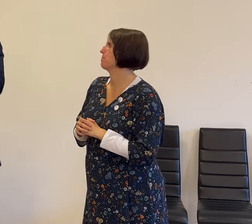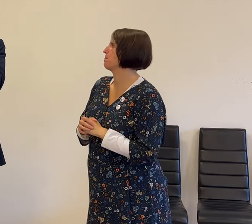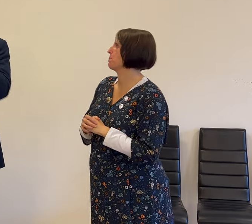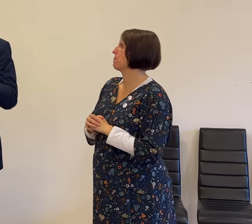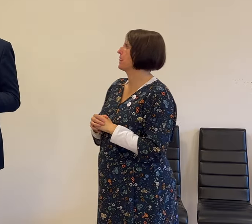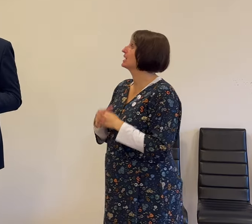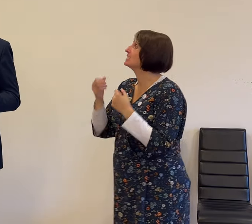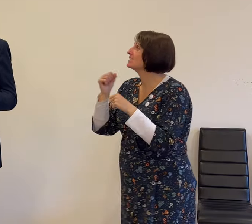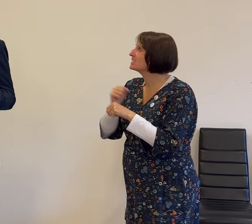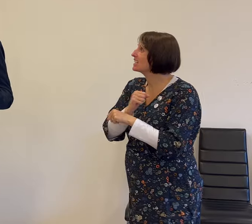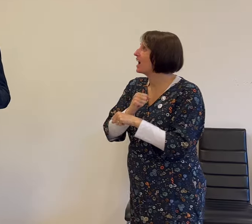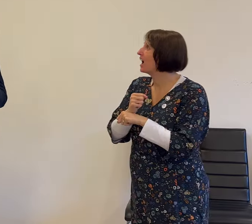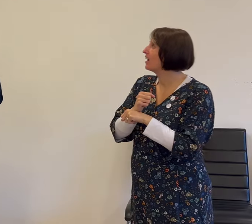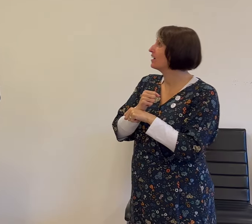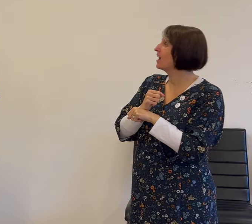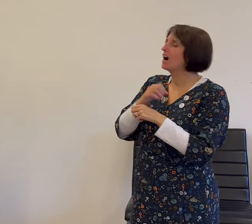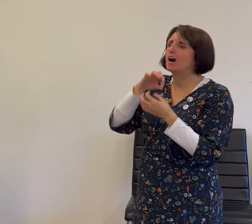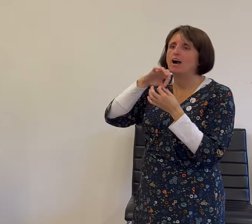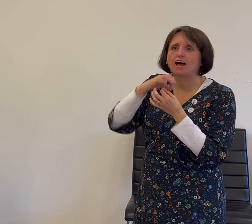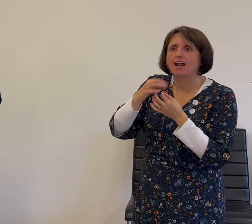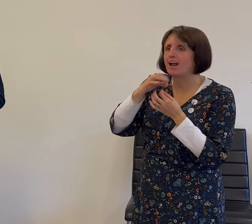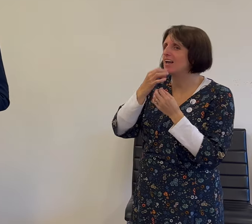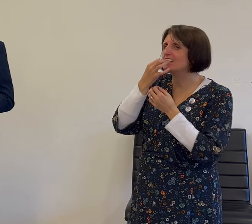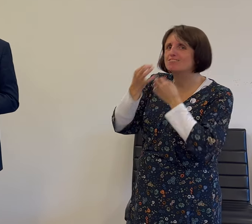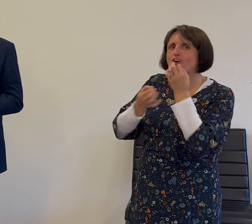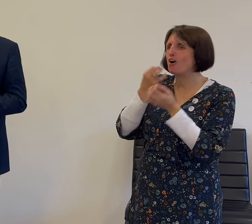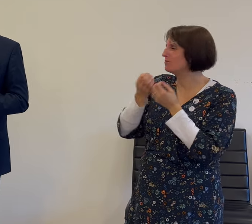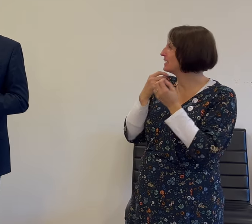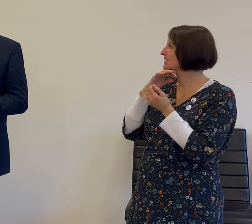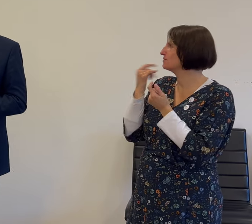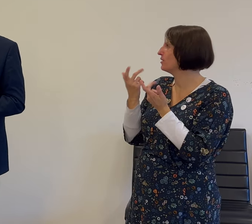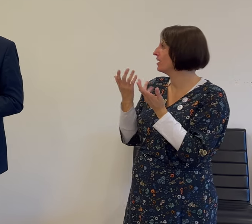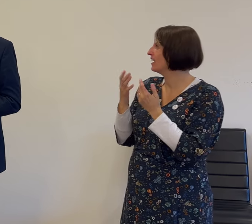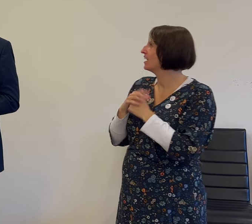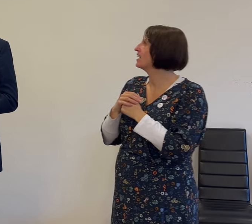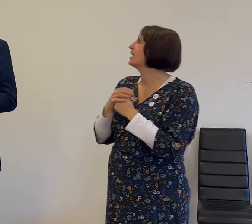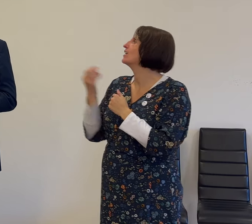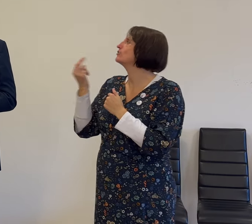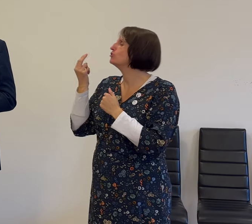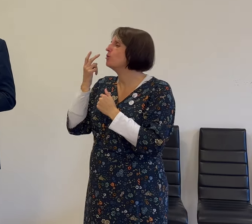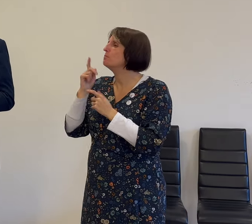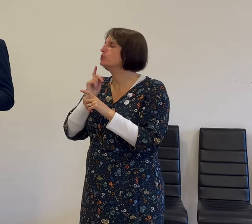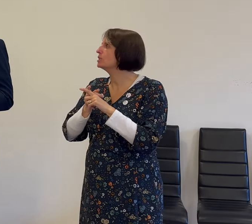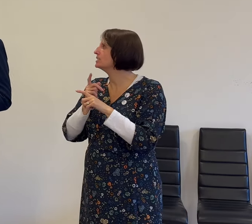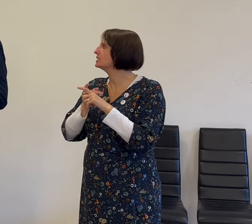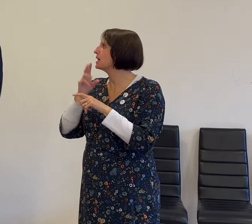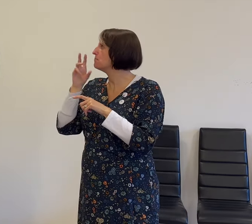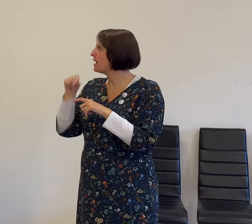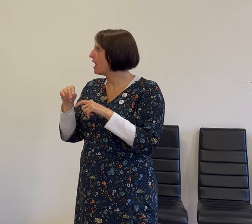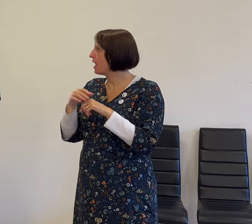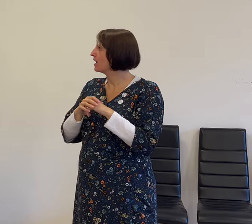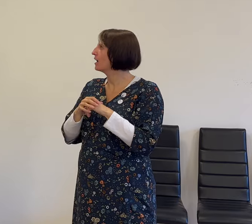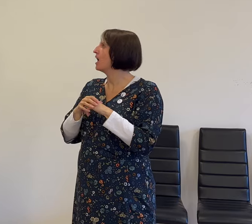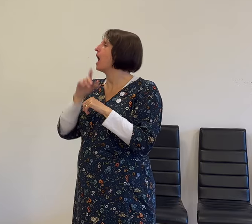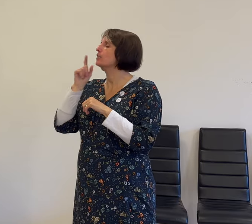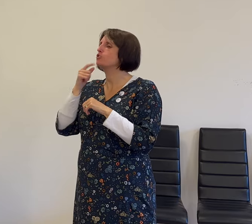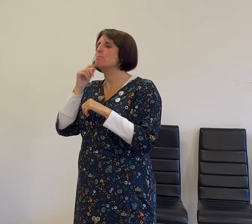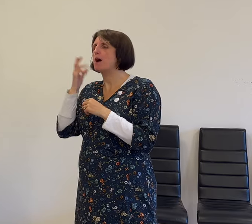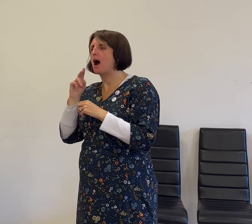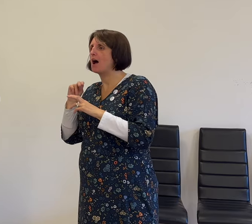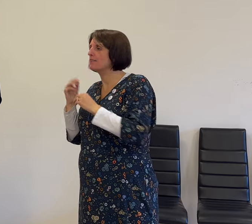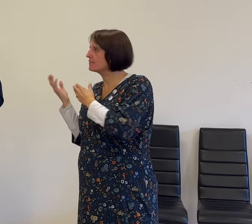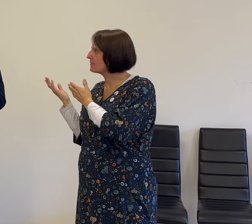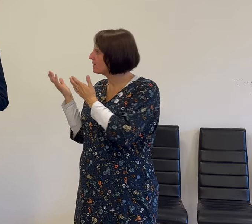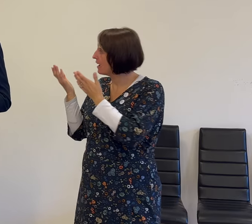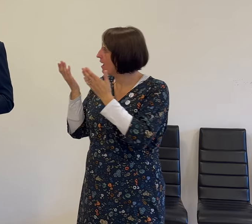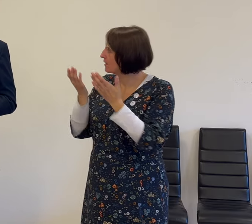A zase, celá řada detailů. Máme tam napsáno, co přesně nese, komu má co odevzdat,